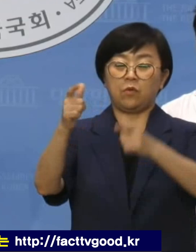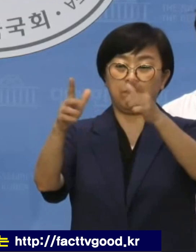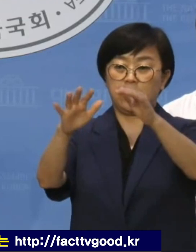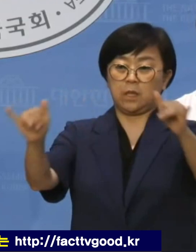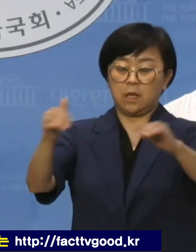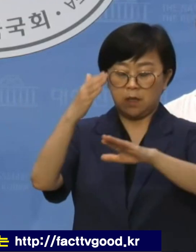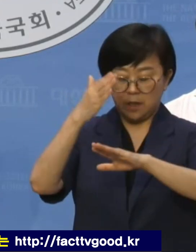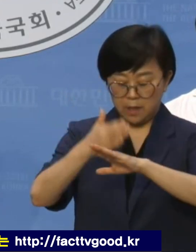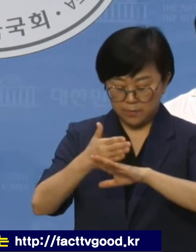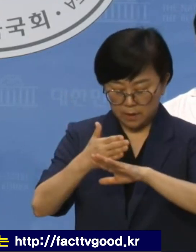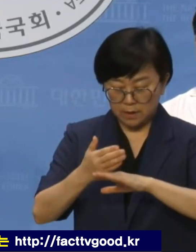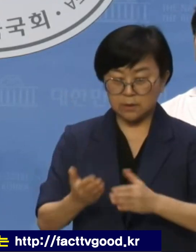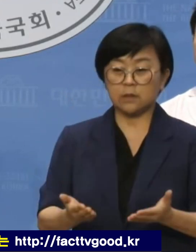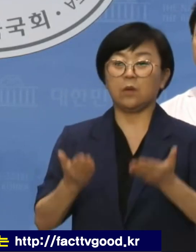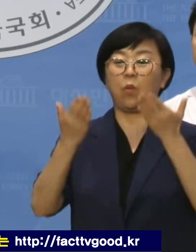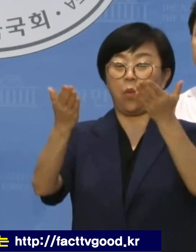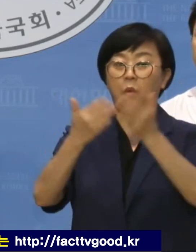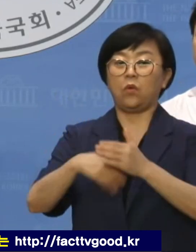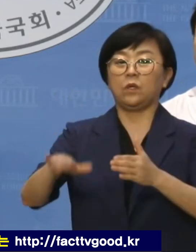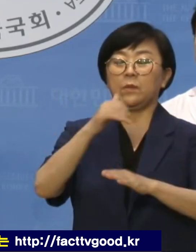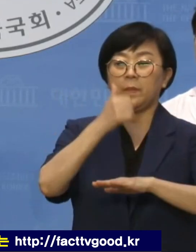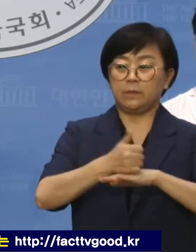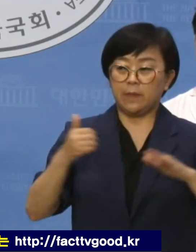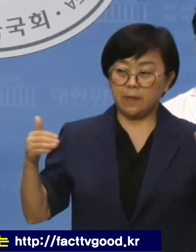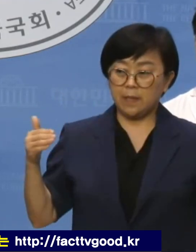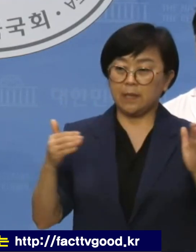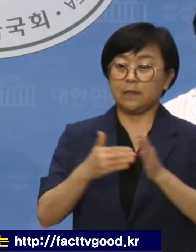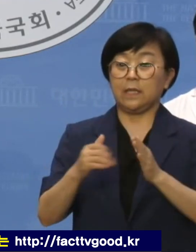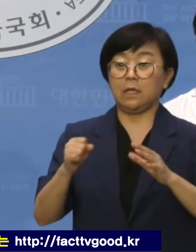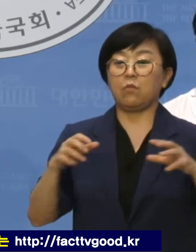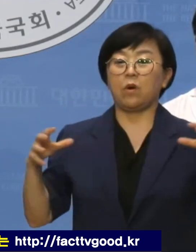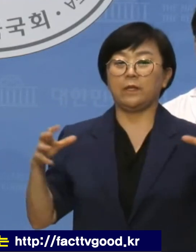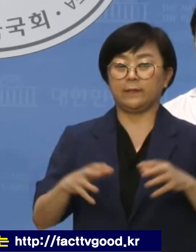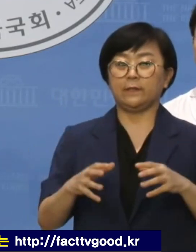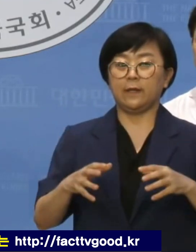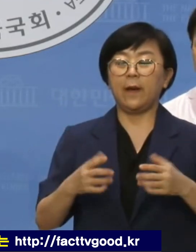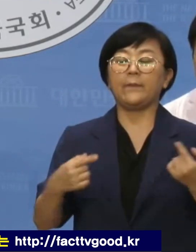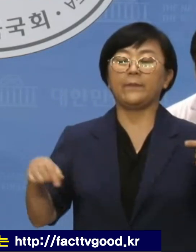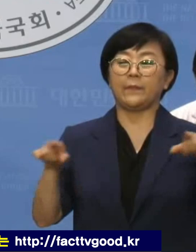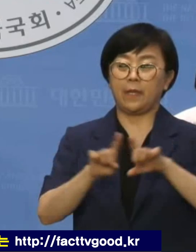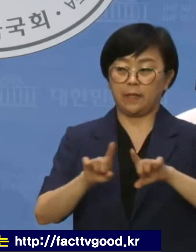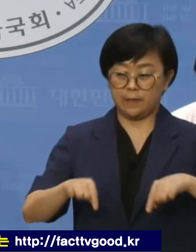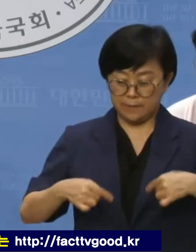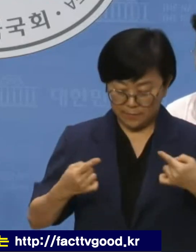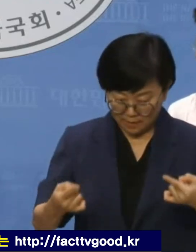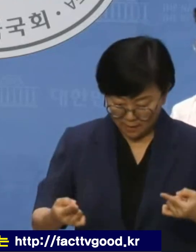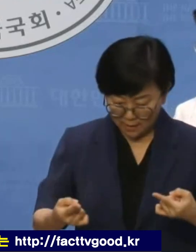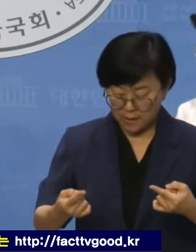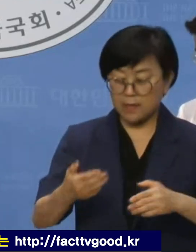군민께 감사드리며 저희들 끝까지 힘 모아서 함께 하겠습니다. 감사합니다.